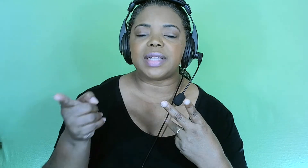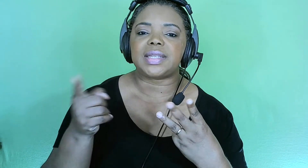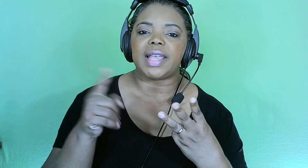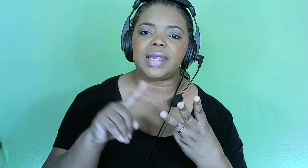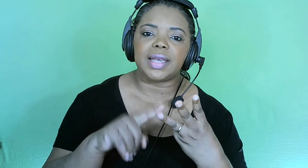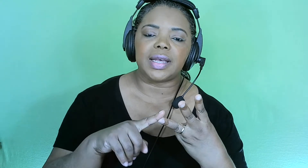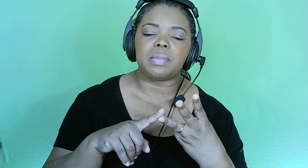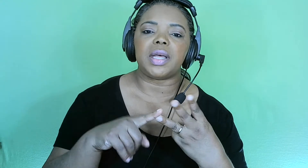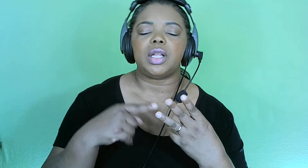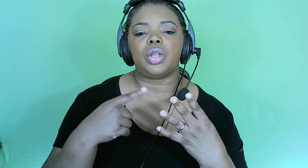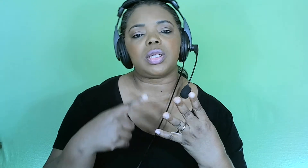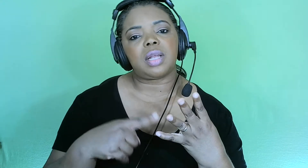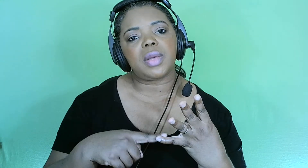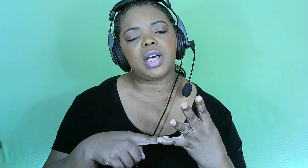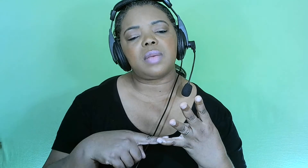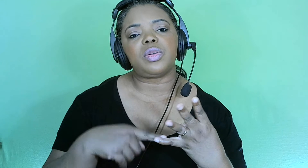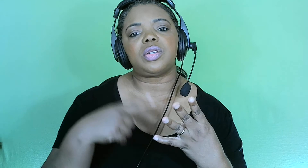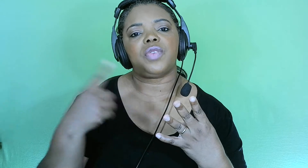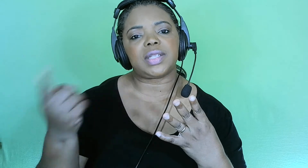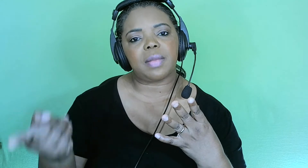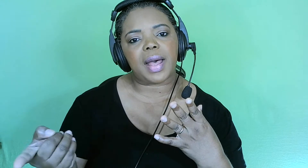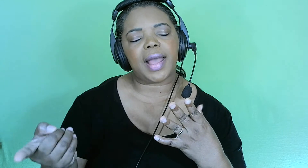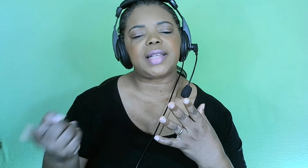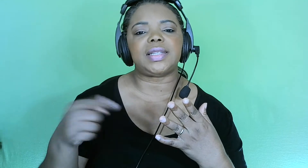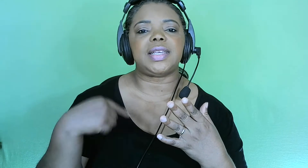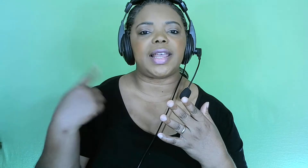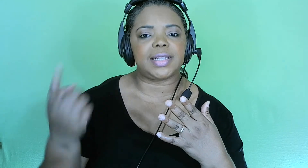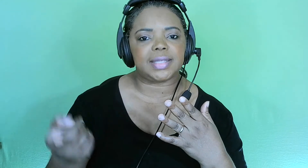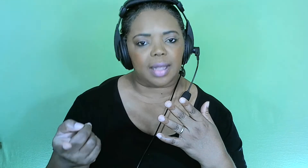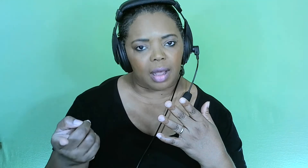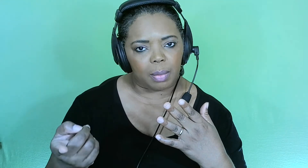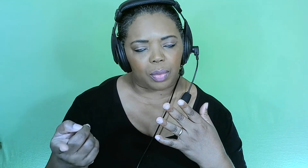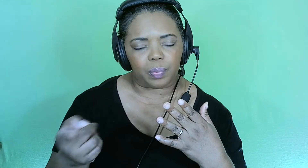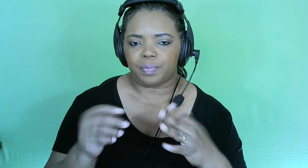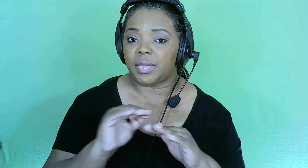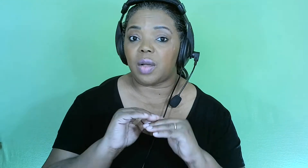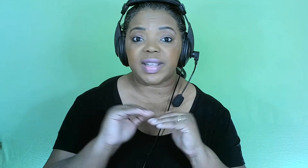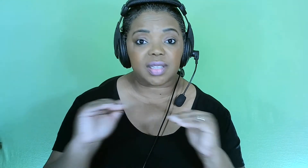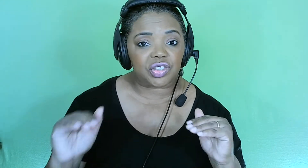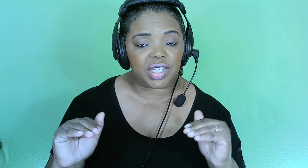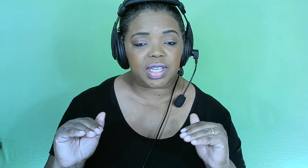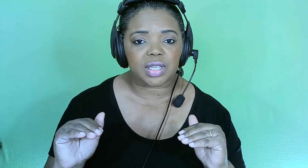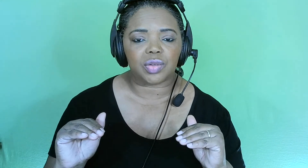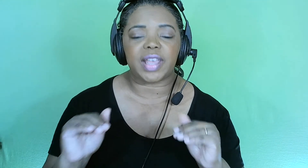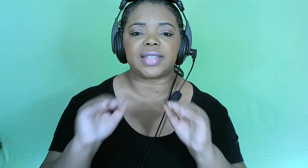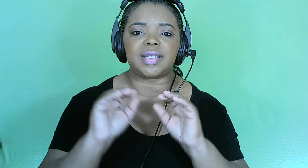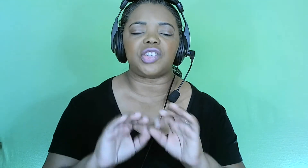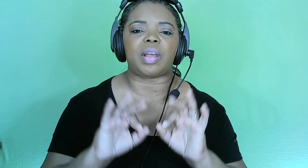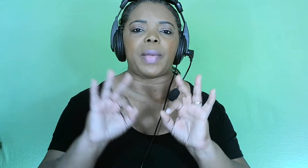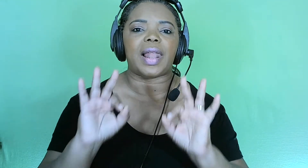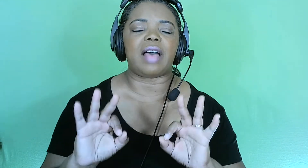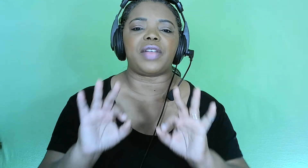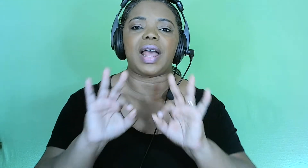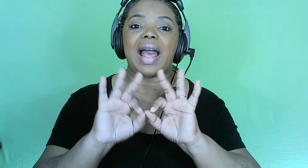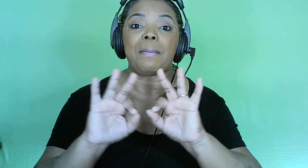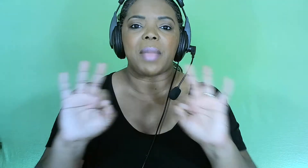amas, ele ama, nós amamos, vós amais e eles amam. Não existe isso. Existe a palavra